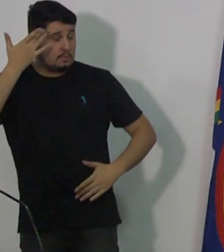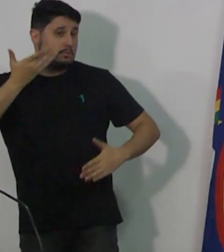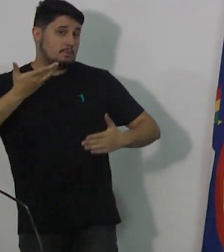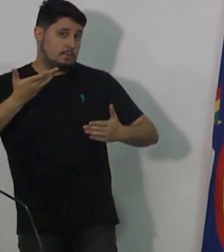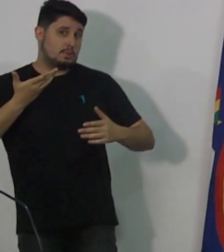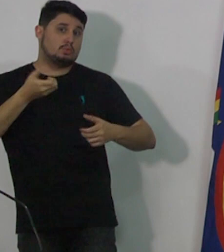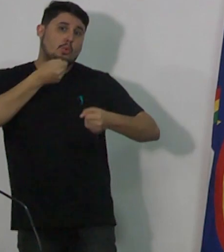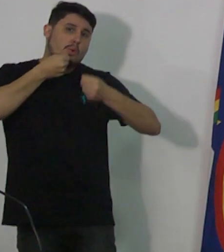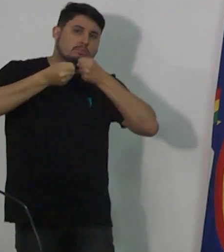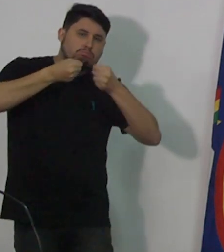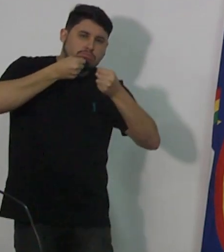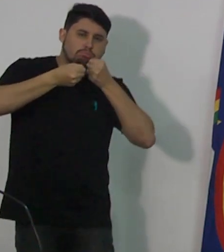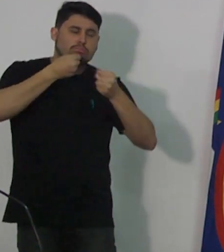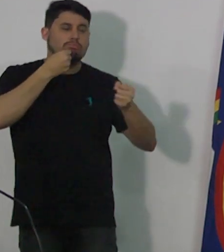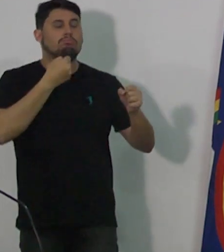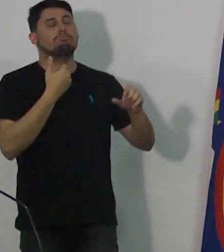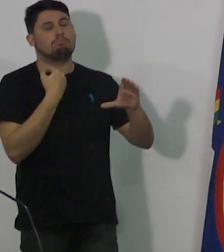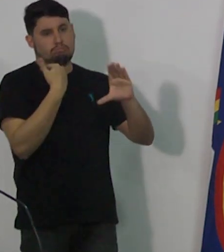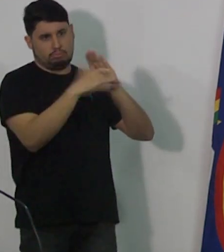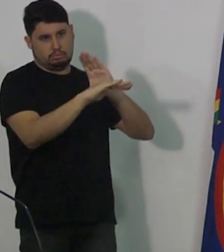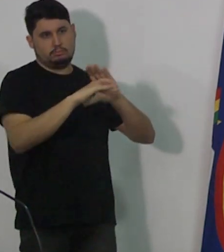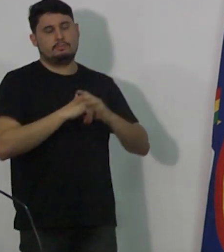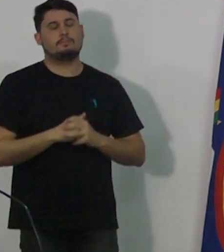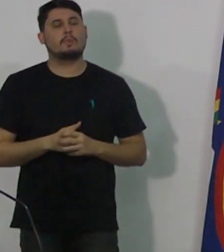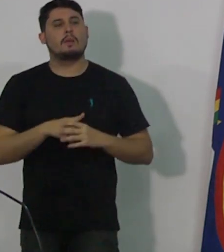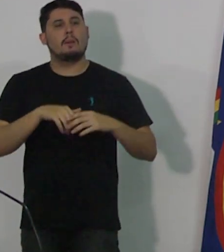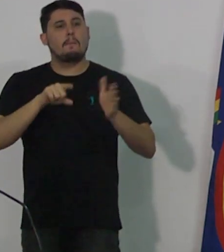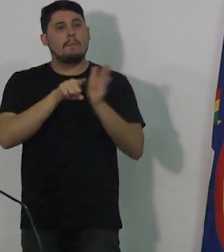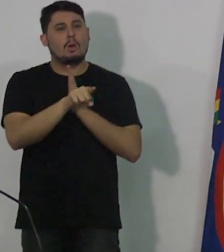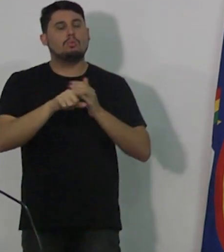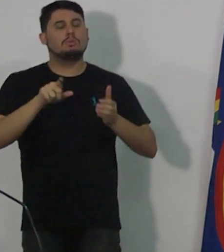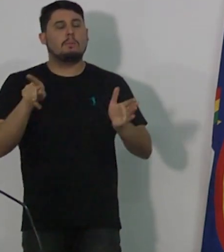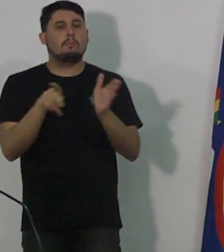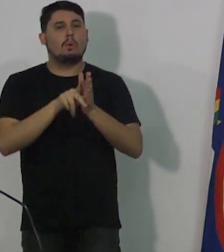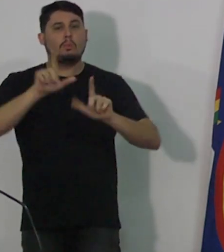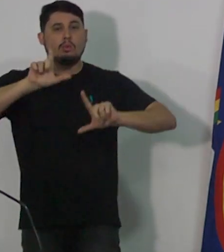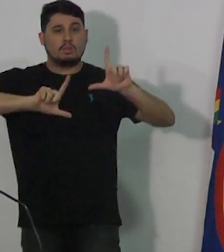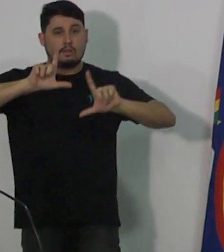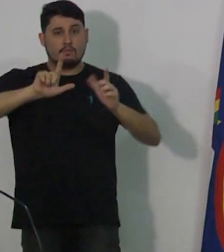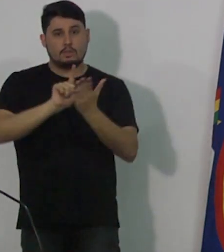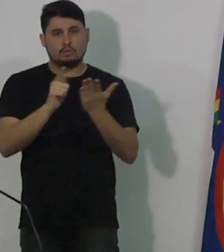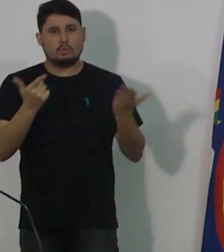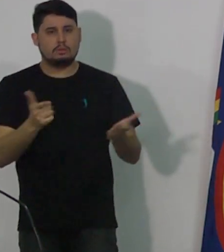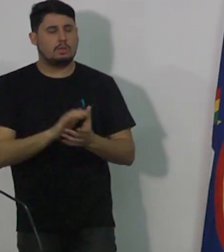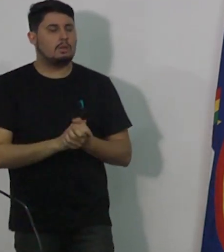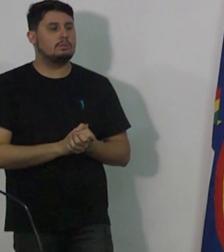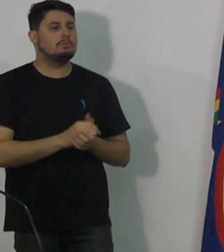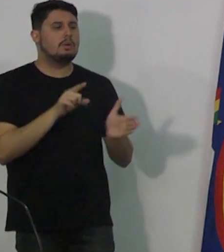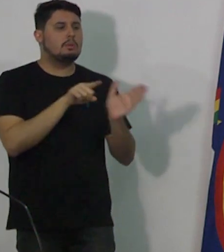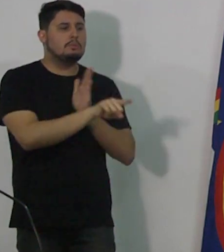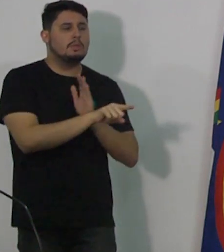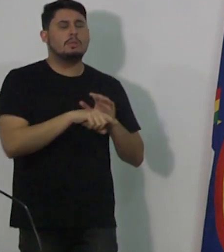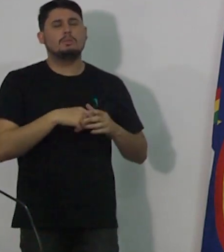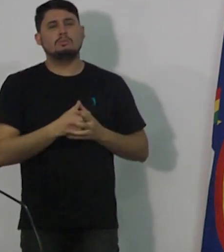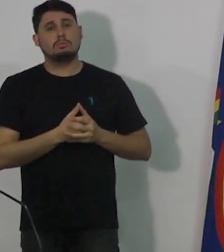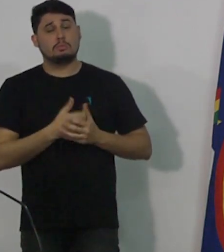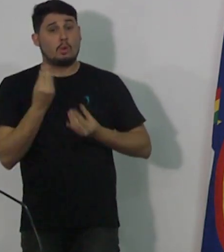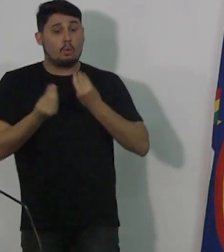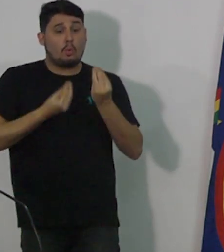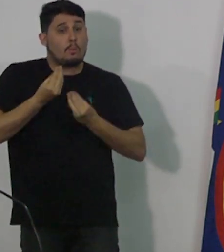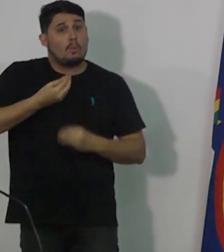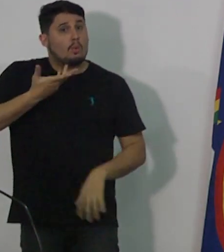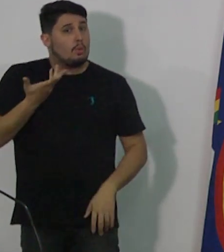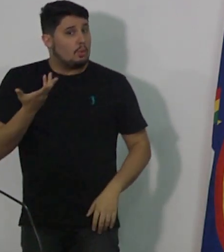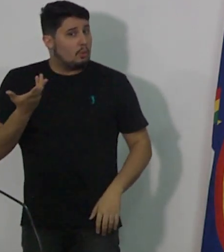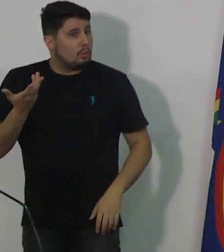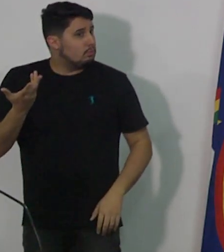anteriormente. Pergunta da TV Jornal. Como foi o histórico desse paciente na rede até o diagnóstico